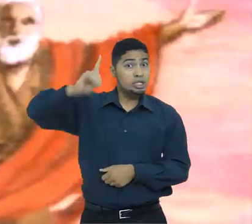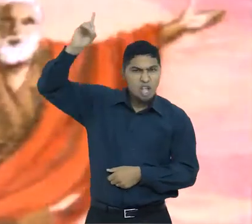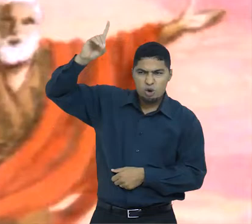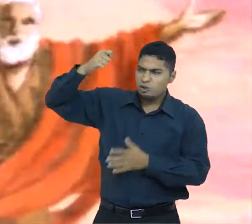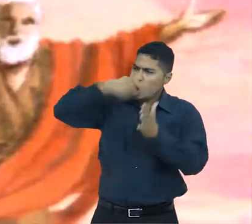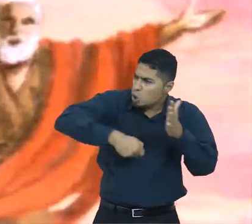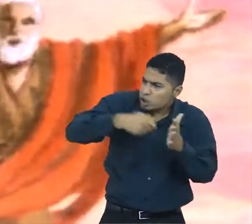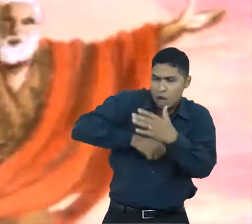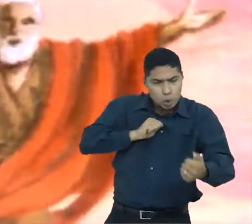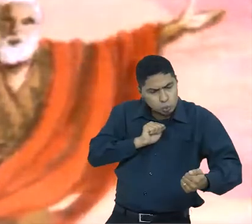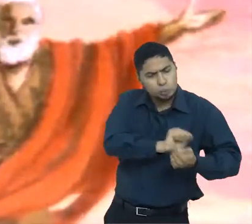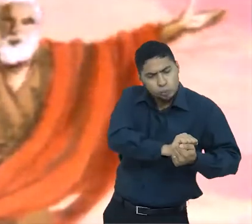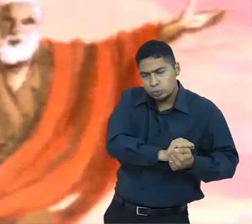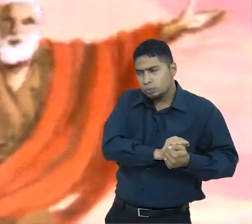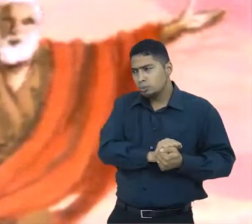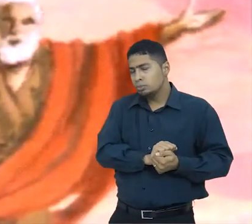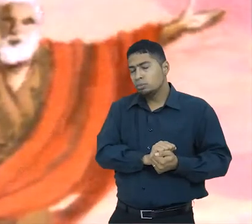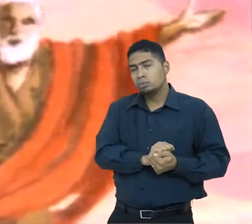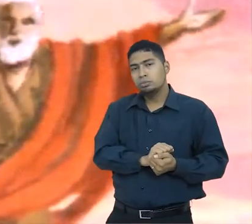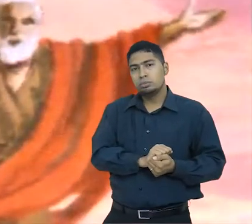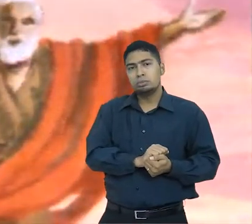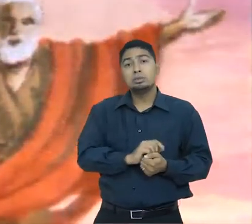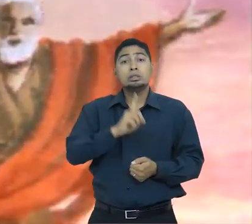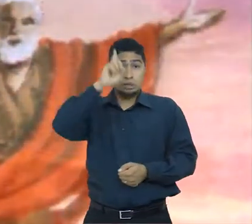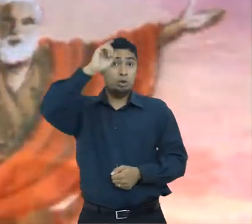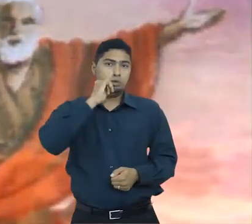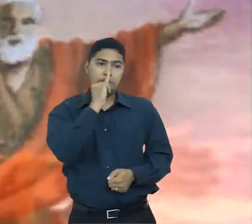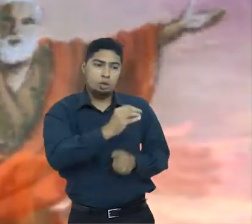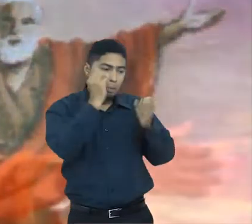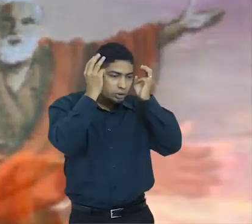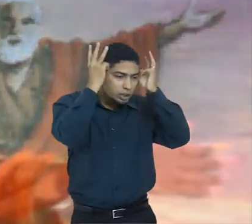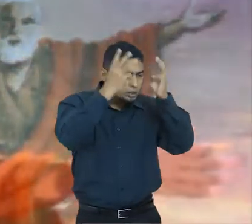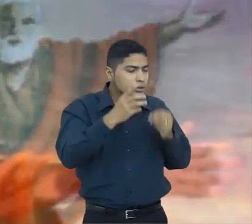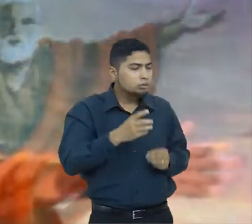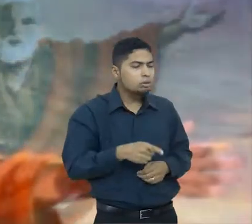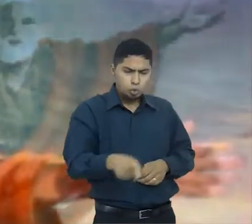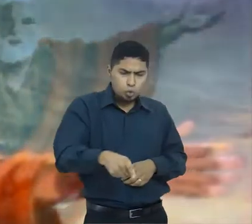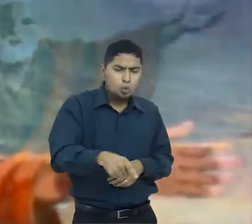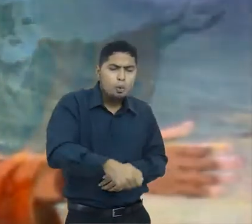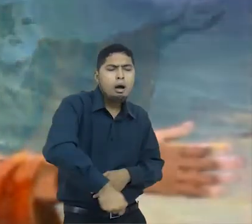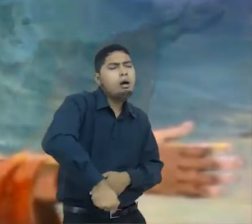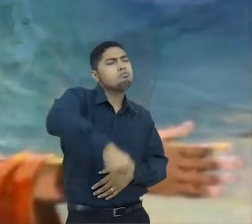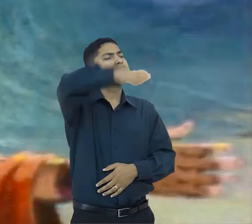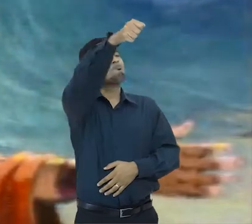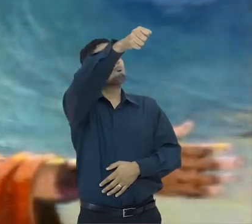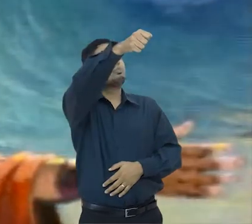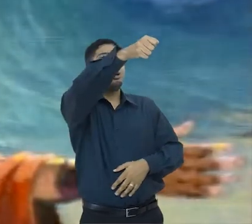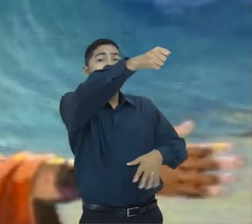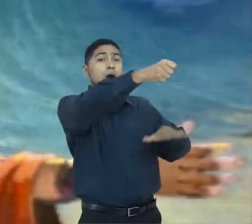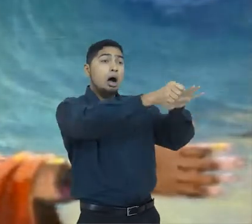O Senhor vai lutar por nós. Deus falou a Moisés: Erga sua vara, estenda seu braço sobre